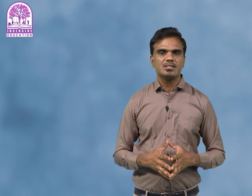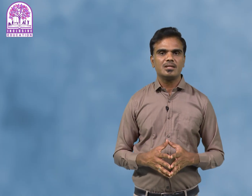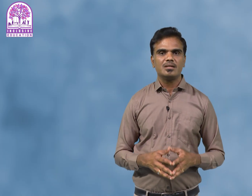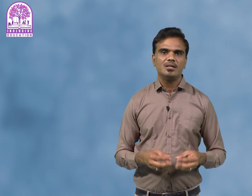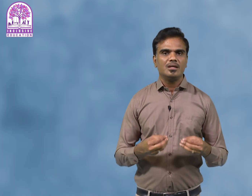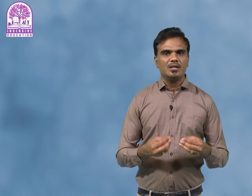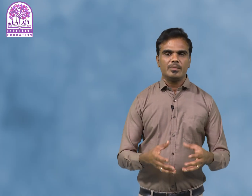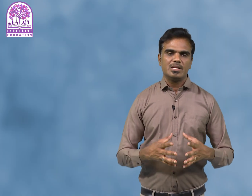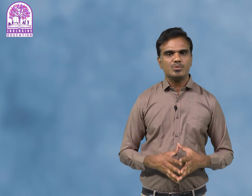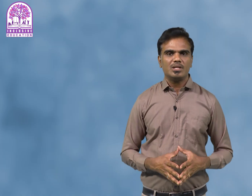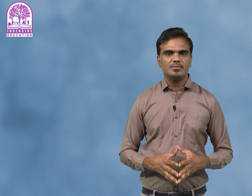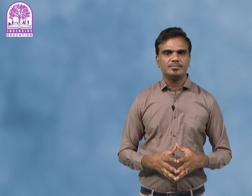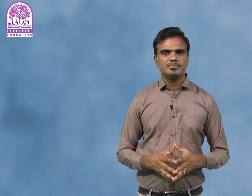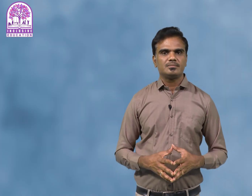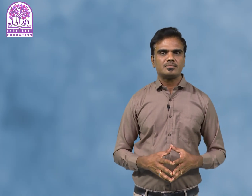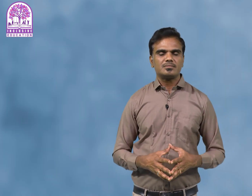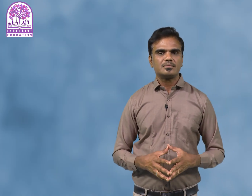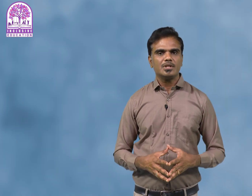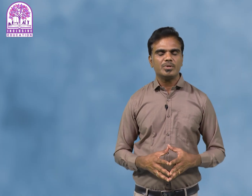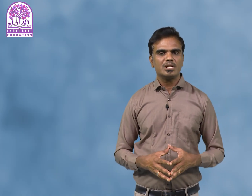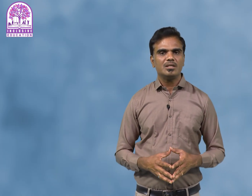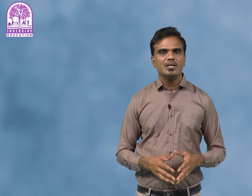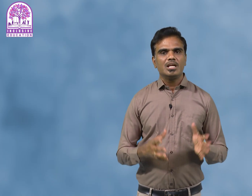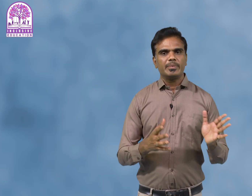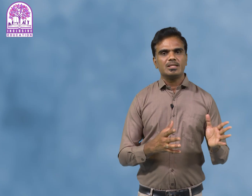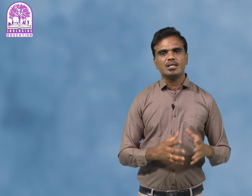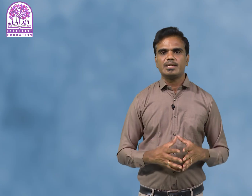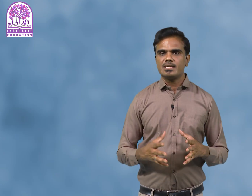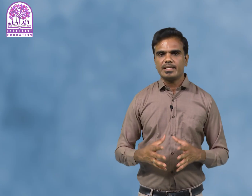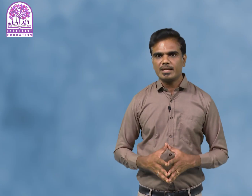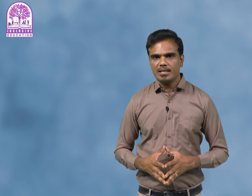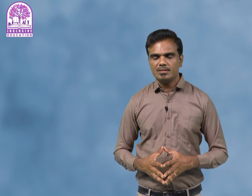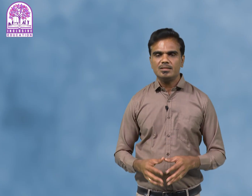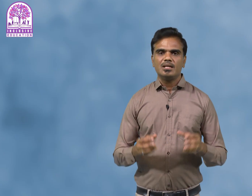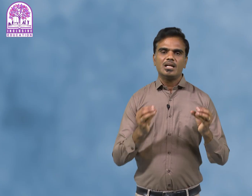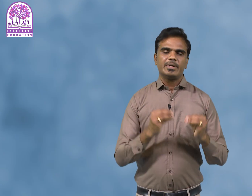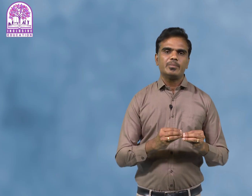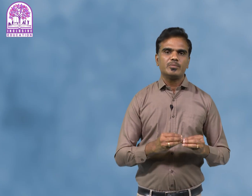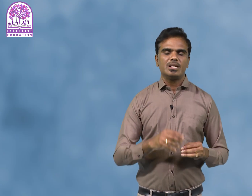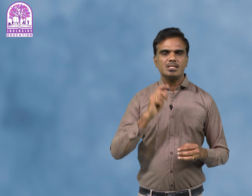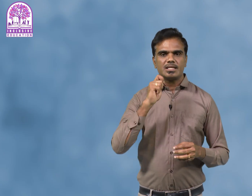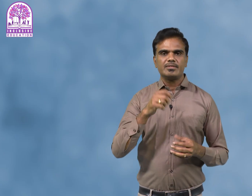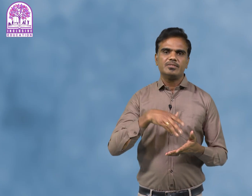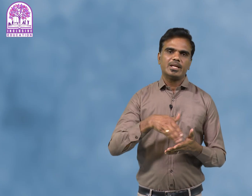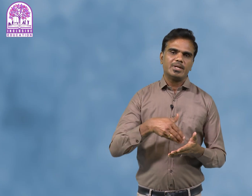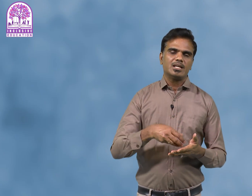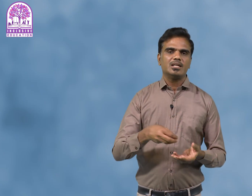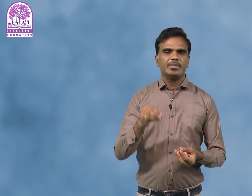செய்யலாம், நம்ம அதை சொல்லலாம். புரியுதுங்களா? இப்போ அதுக்கெல்லாம் தனியாக சைன் கிடையாது. நம்ம என்ன பண்ணோம் அப்படின்னா சிக்கனை வந்து ஃப்ரை பண்ணாங்க, மிக்ஸ்